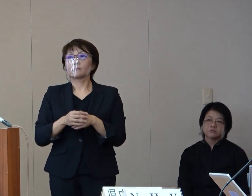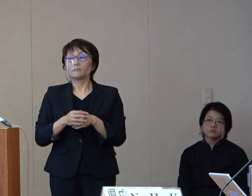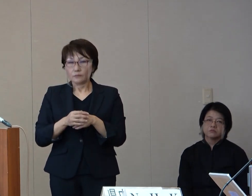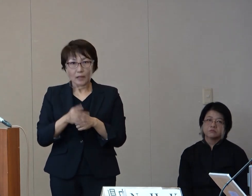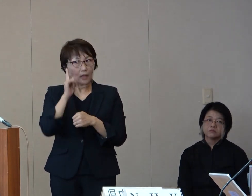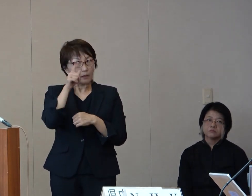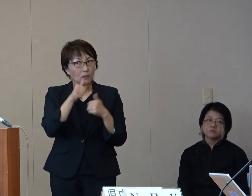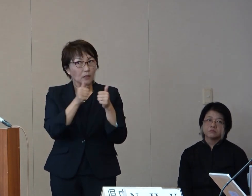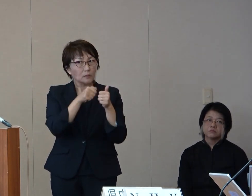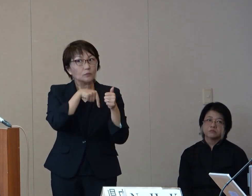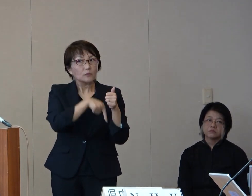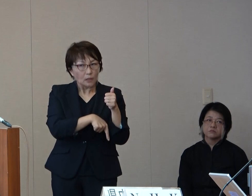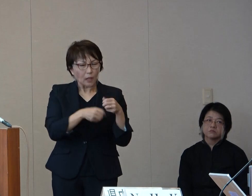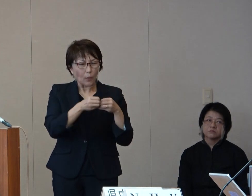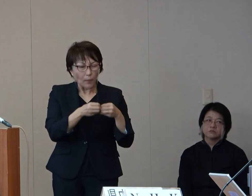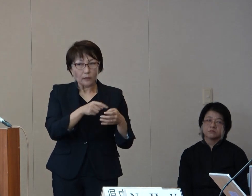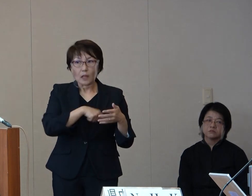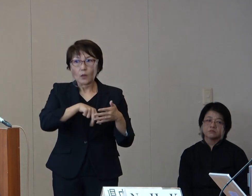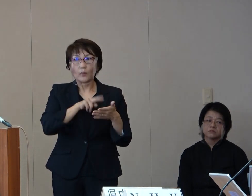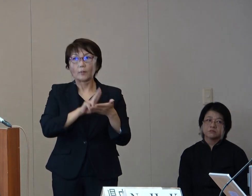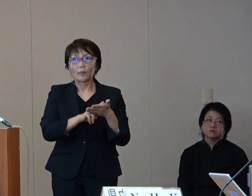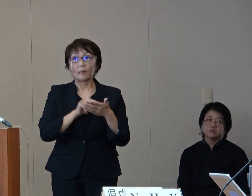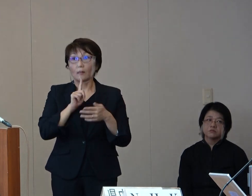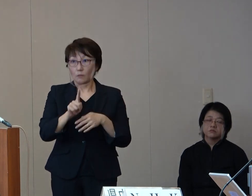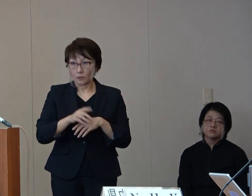しくっせーん